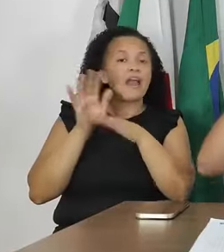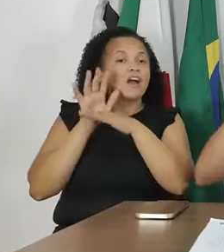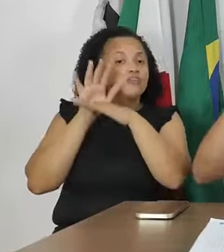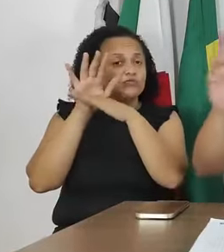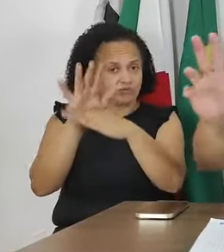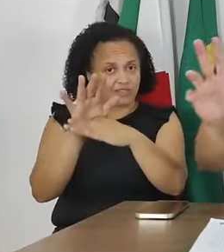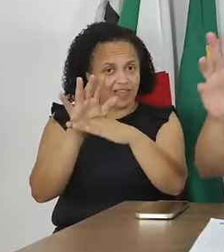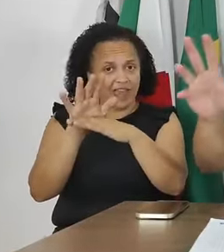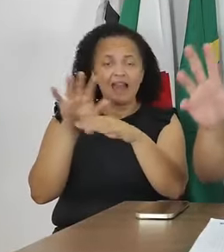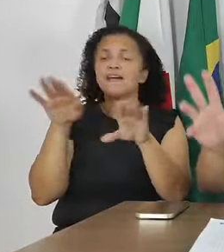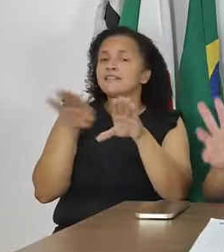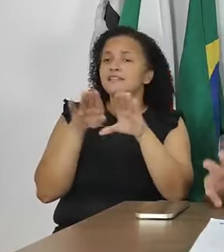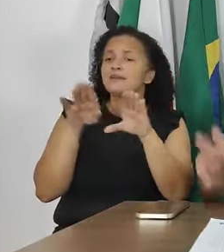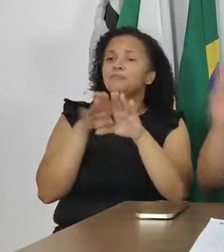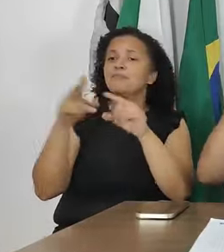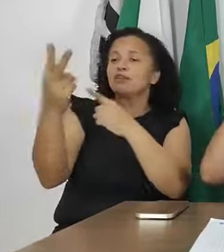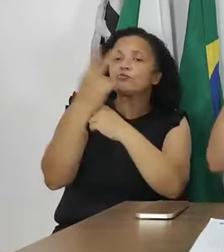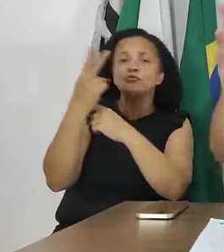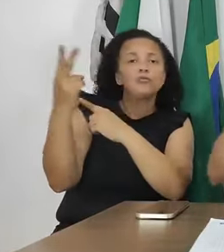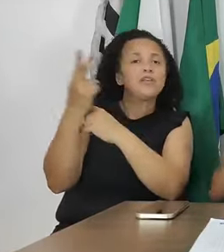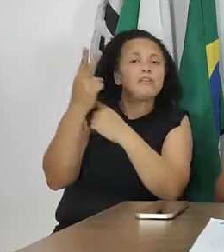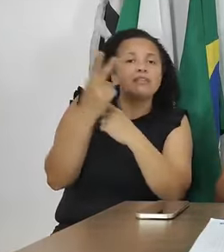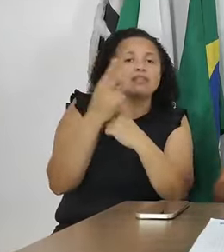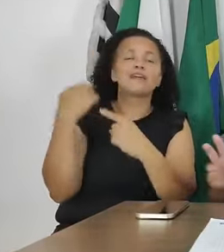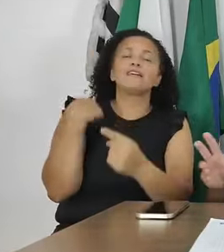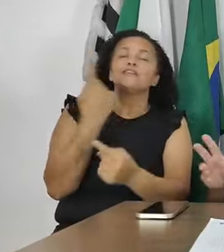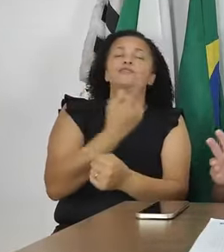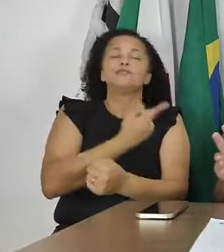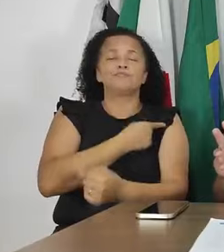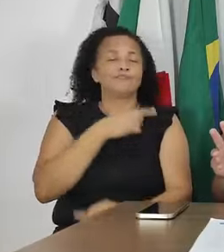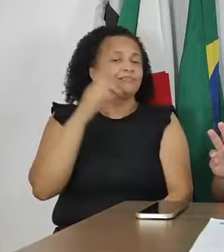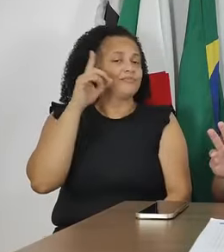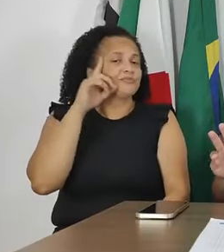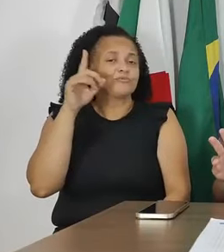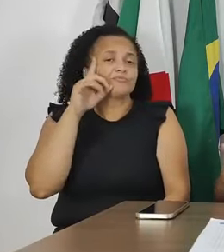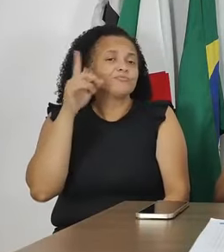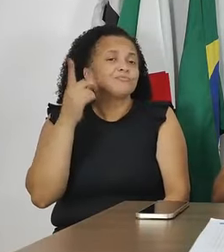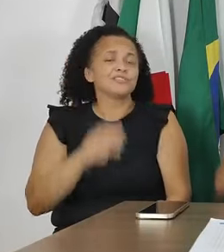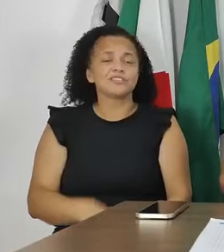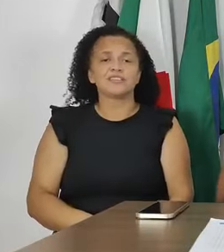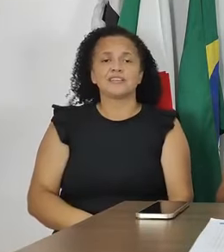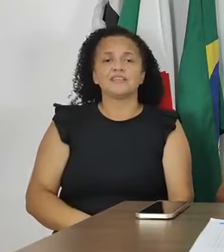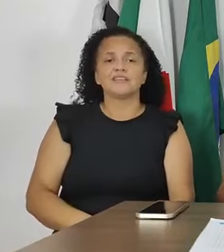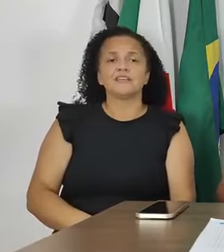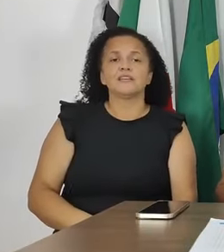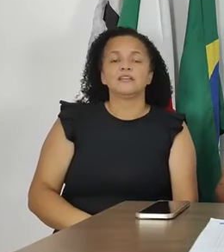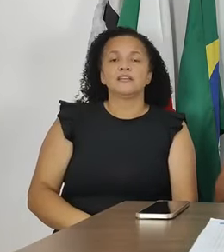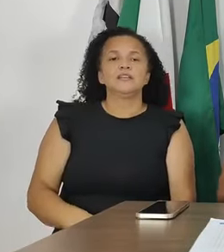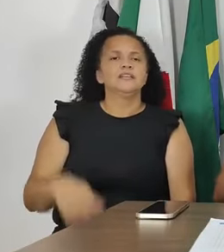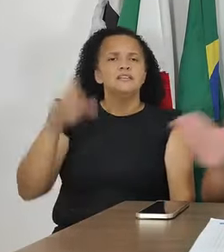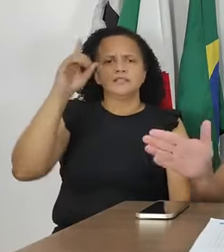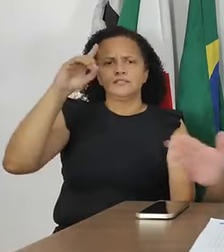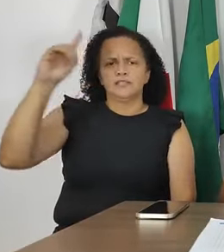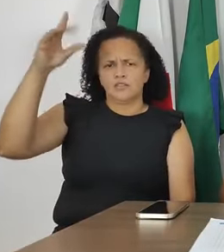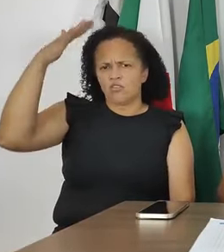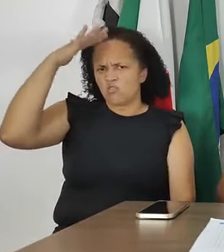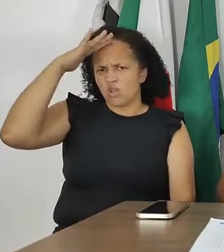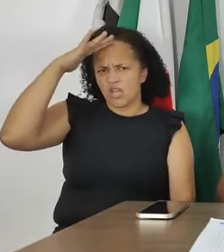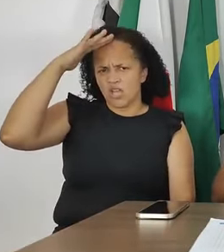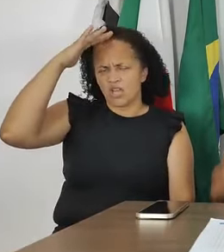irão nos proteger todos os dias, nos livrando de todo mal. Esse rei dos exércitos deu uma ordem aos